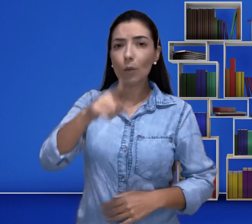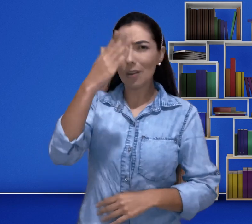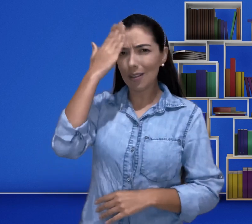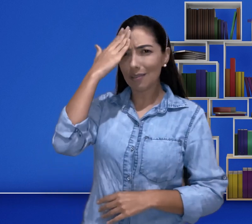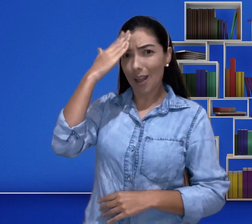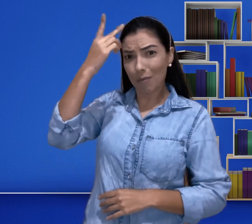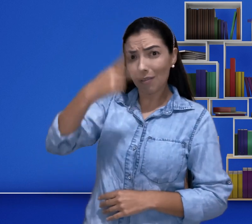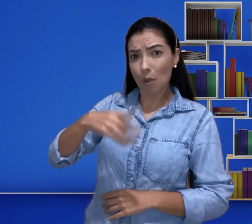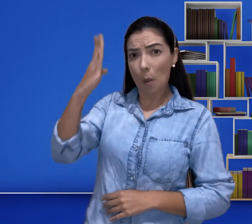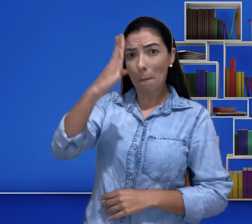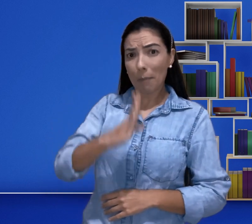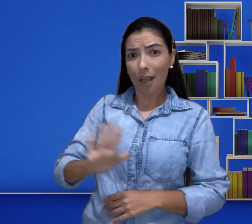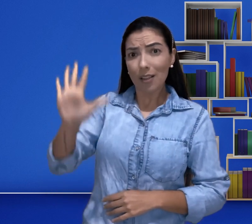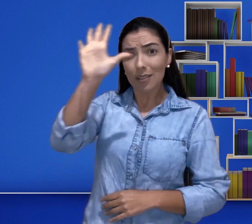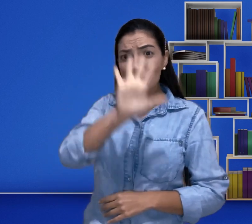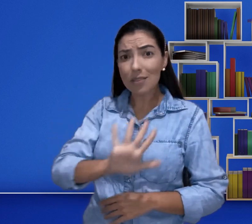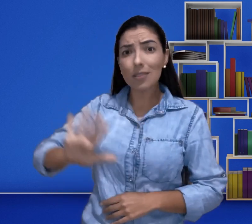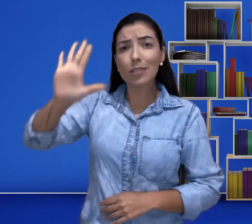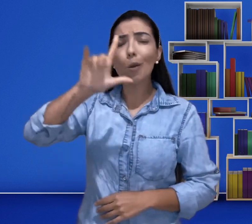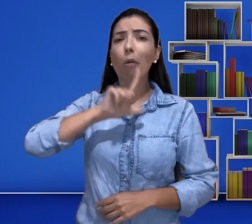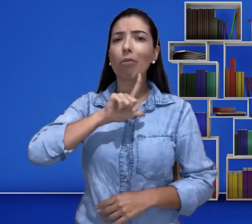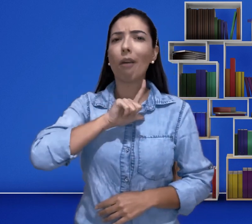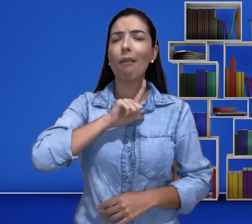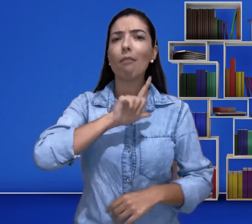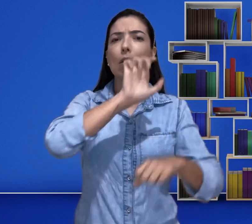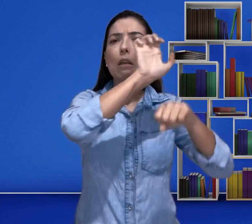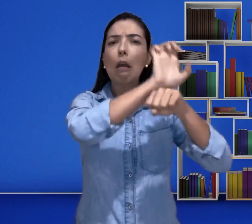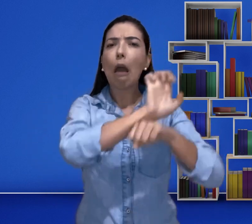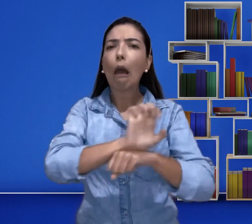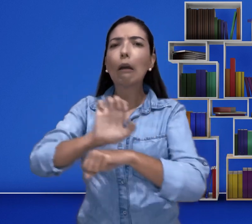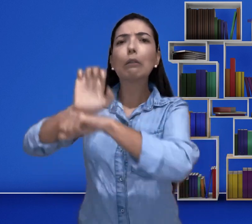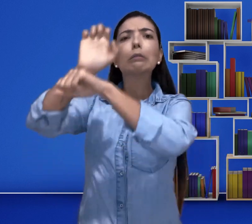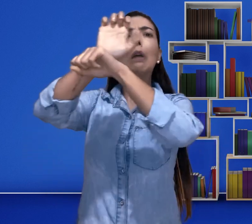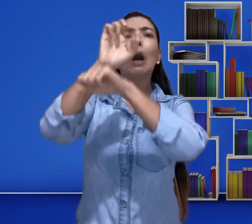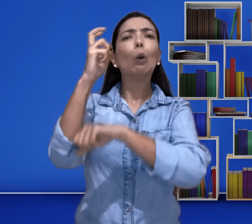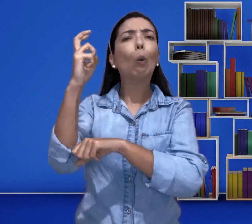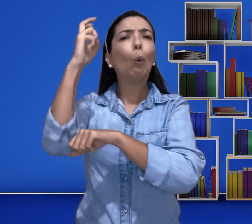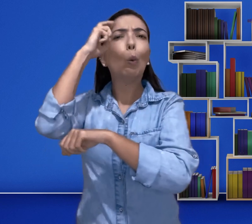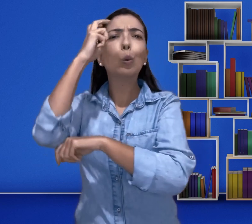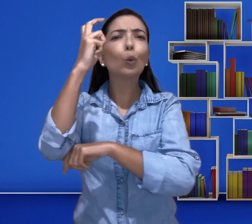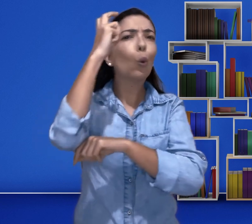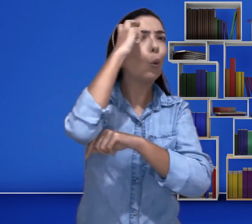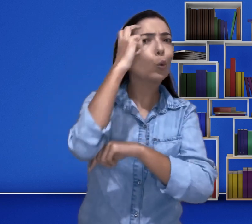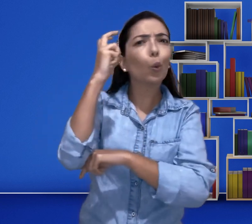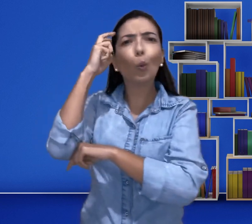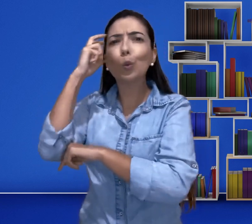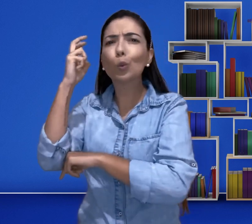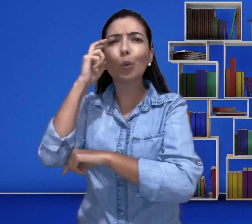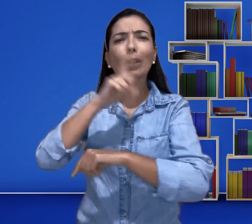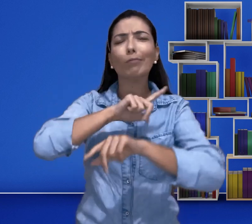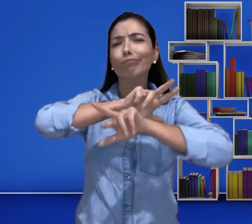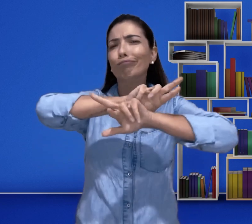sabem que aqui no Brasil nós temos vários estados e cada estado tem a sua especificidade, a sua